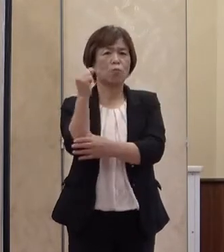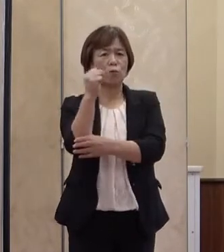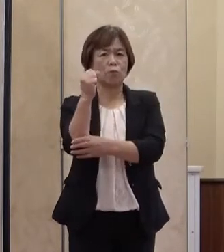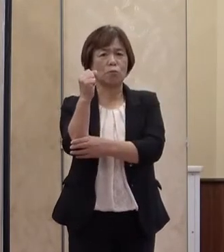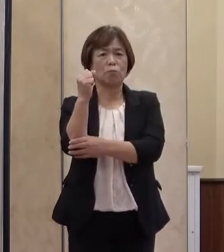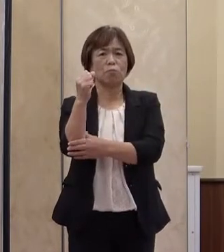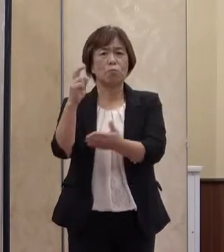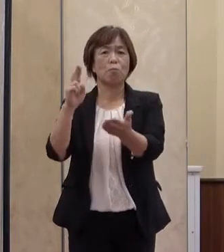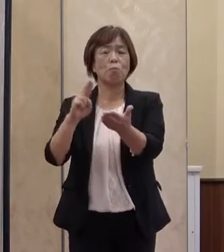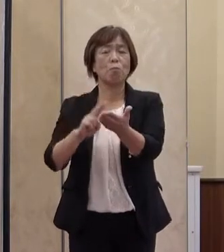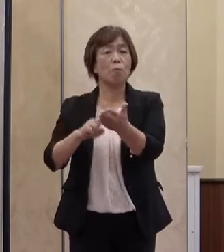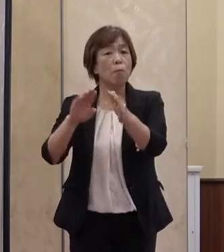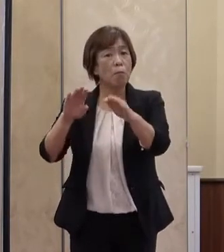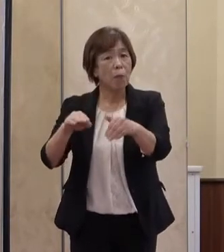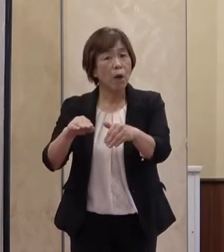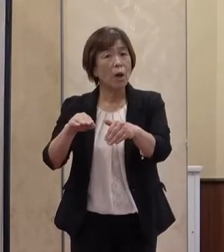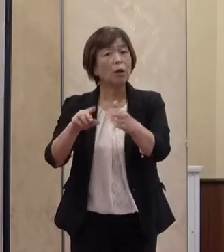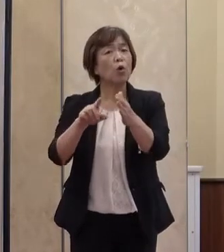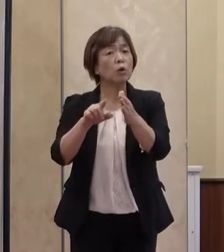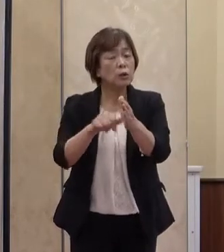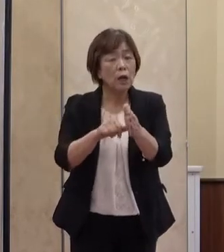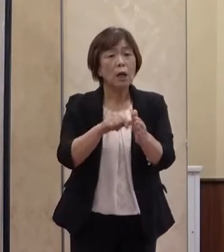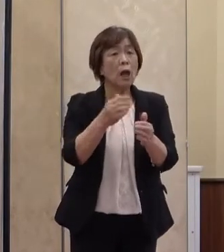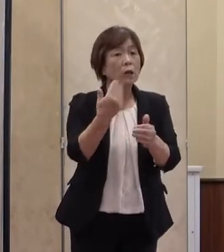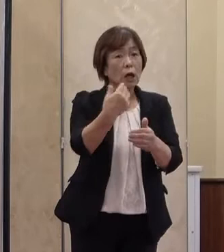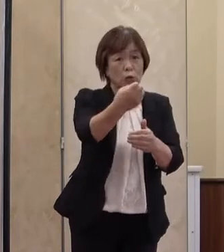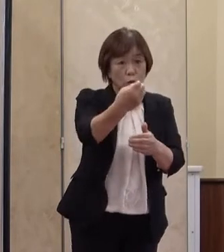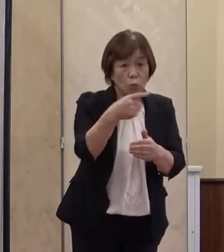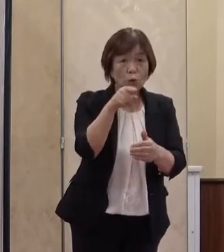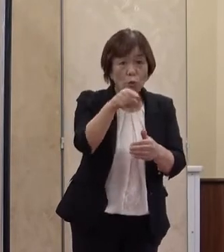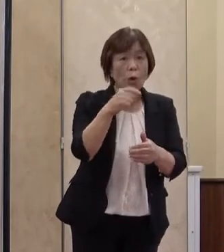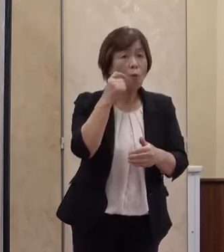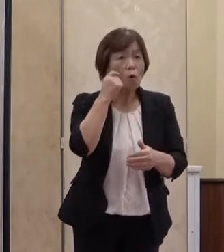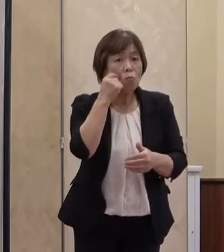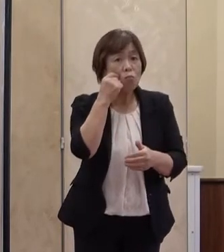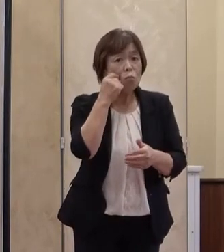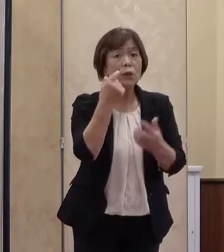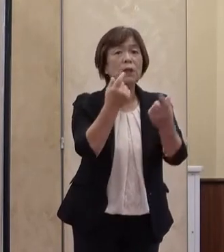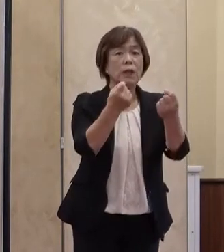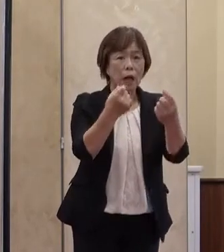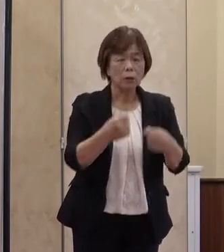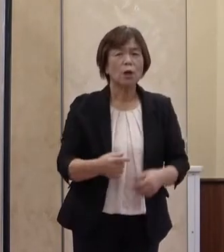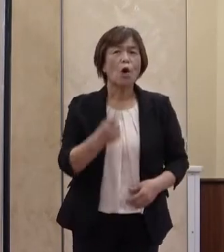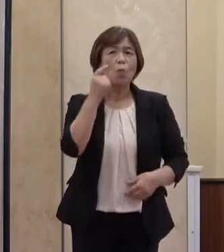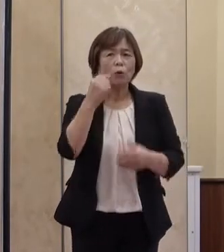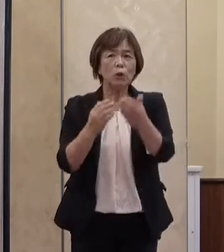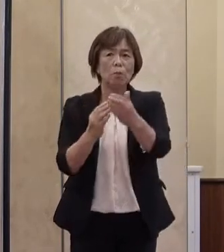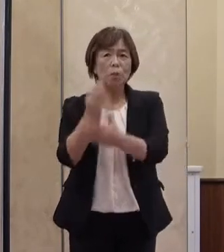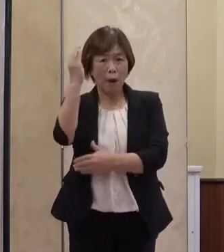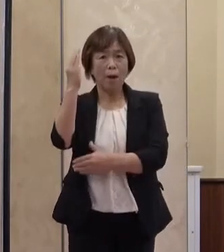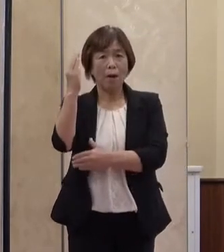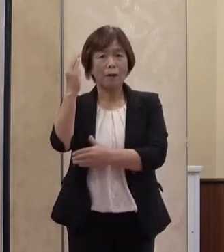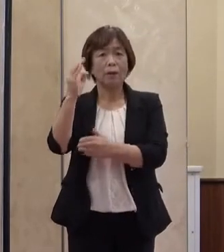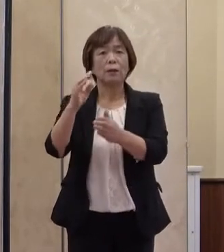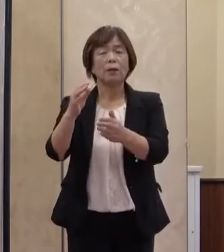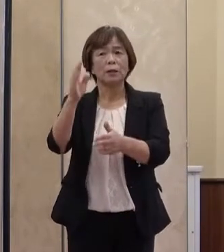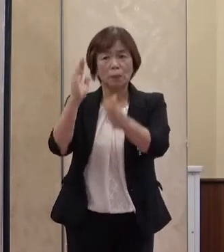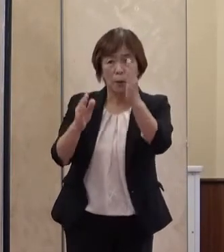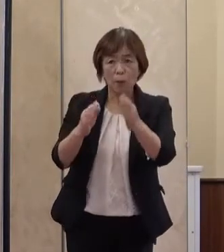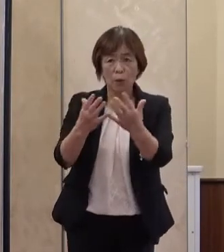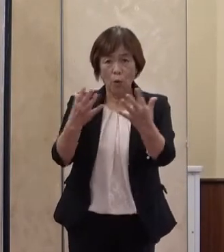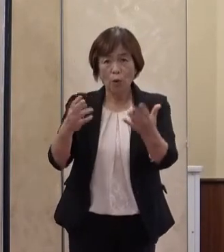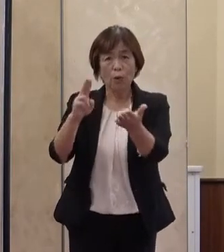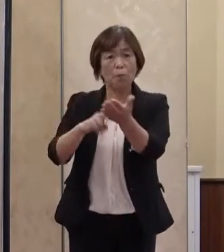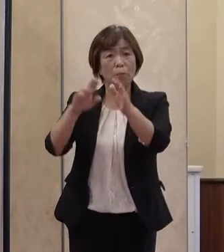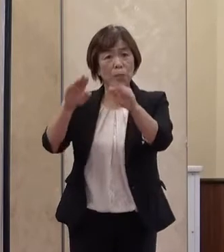は無理という形になると思います。で、可決になった場合ですけども、これ